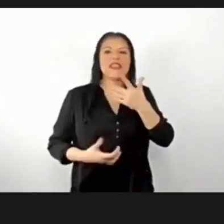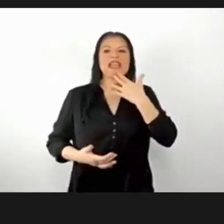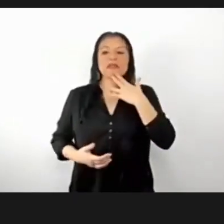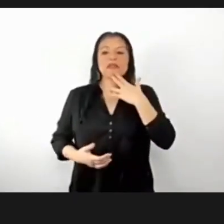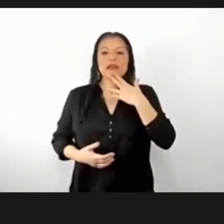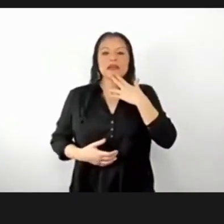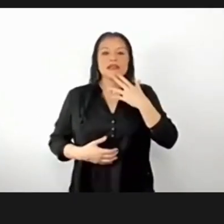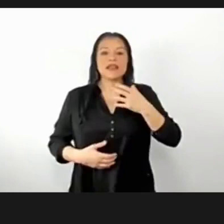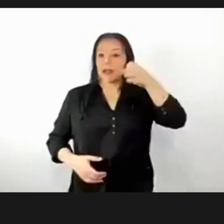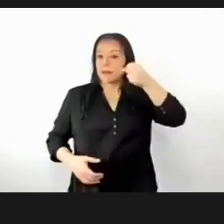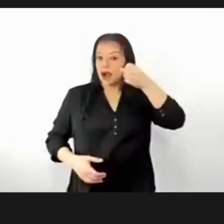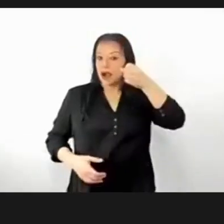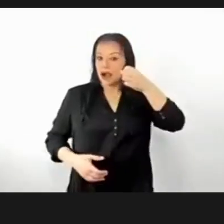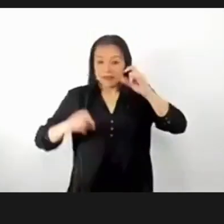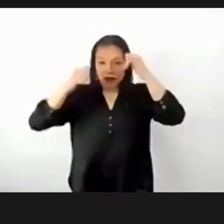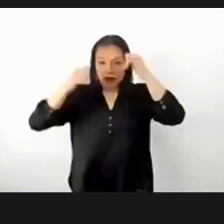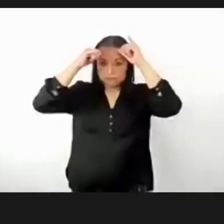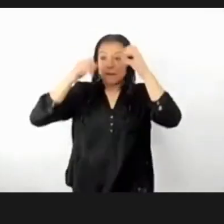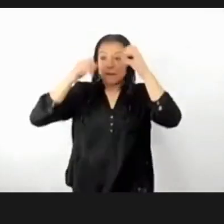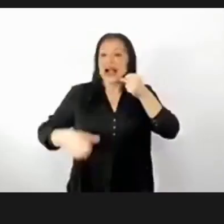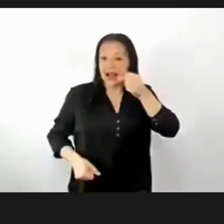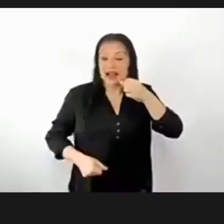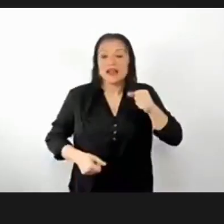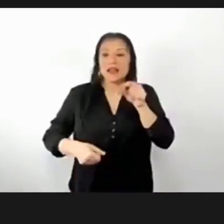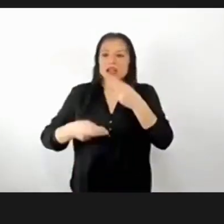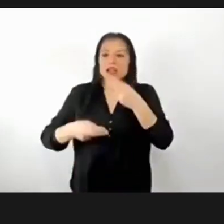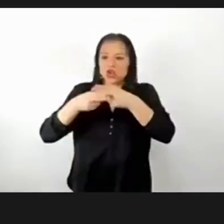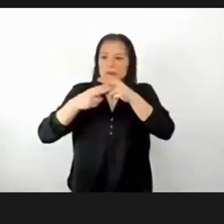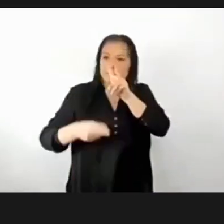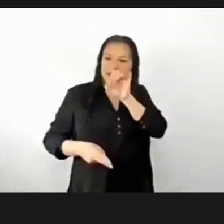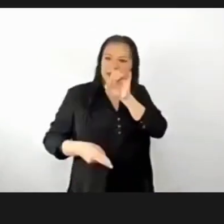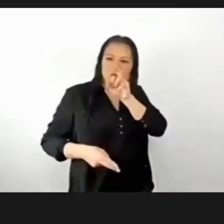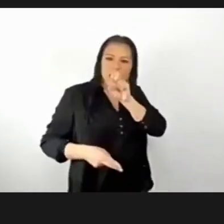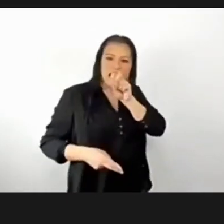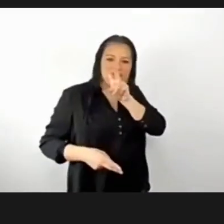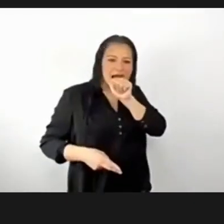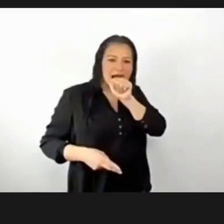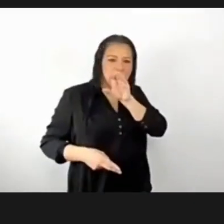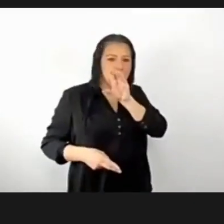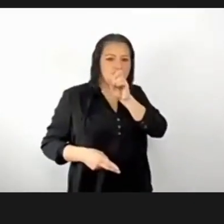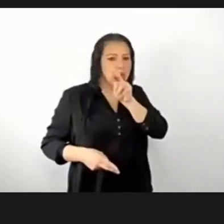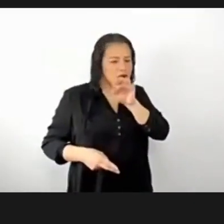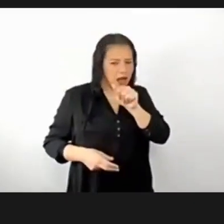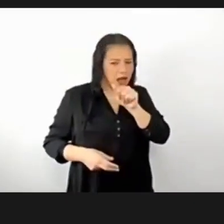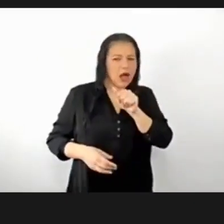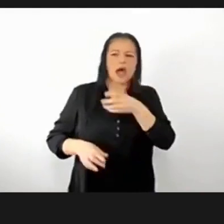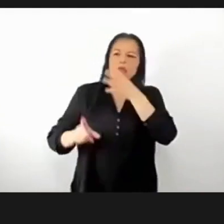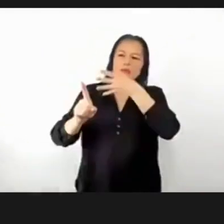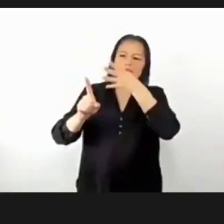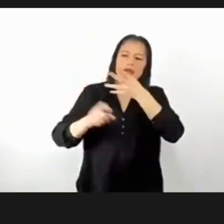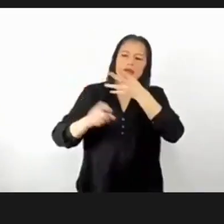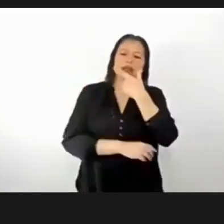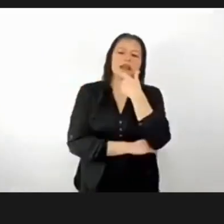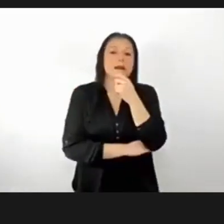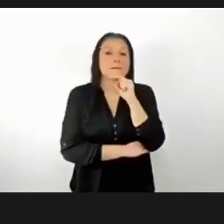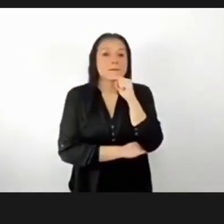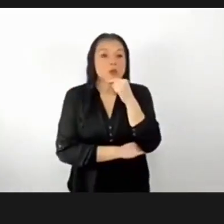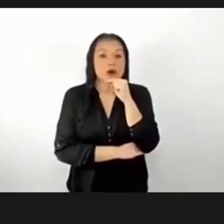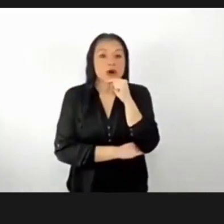de la vaca. Se llamaba viruela vacuna. Y lo que él observó es que